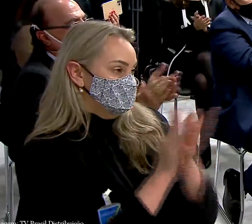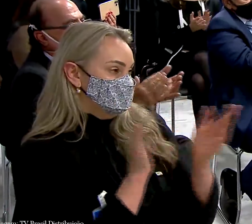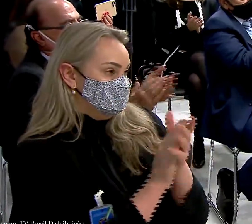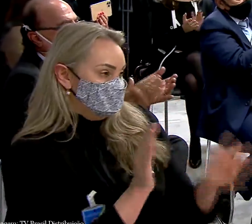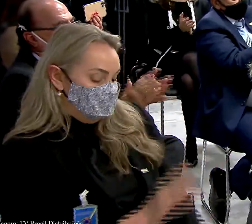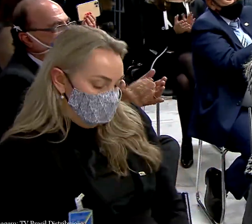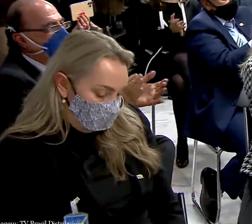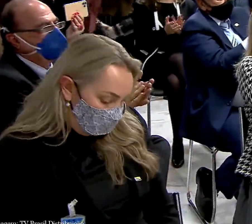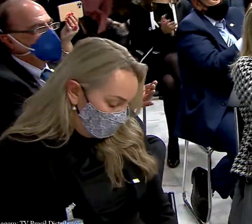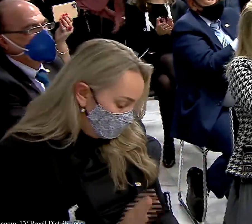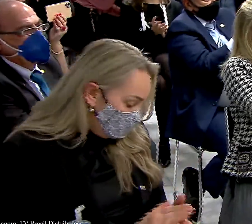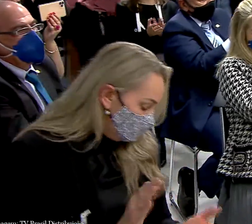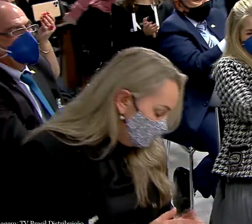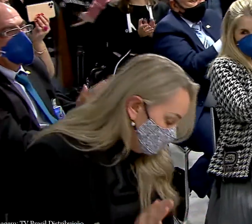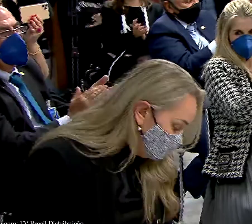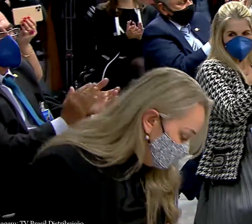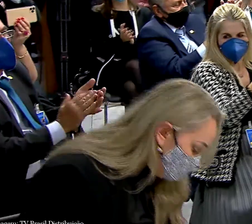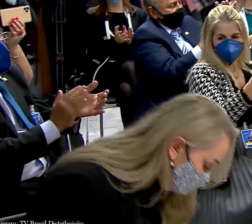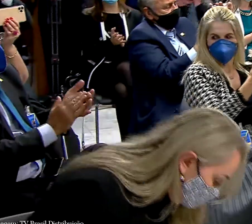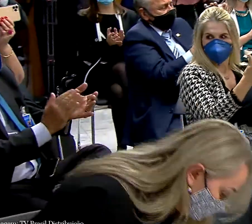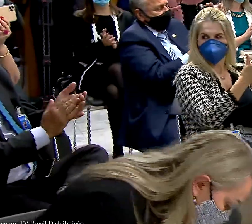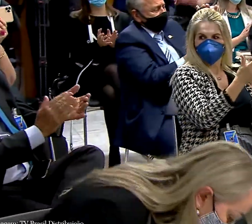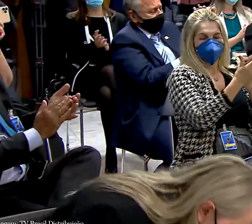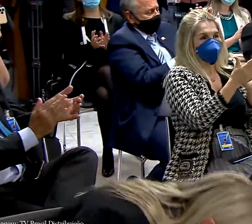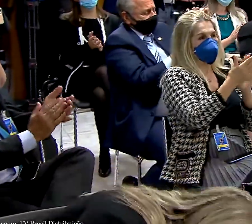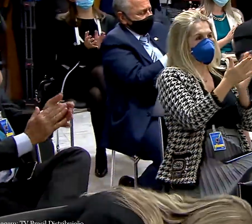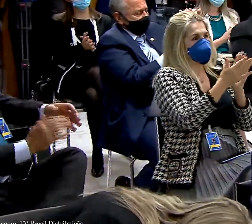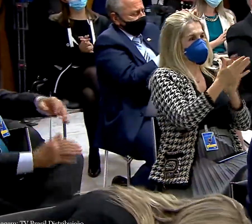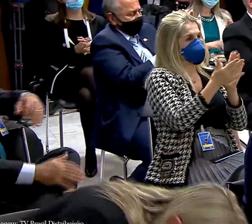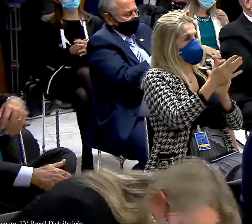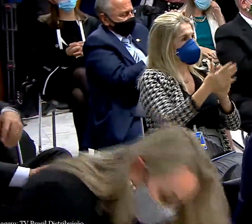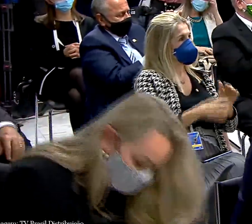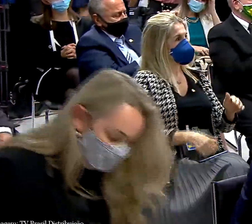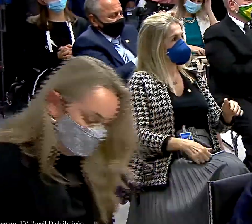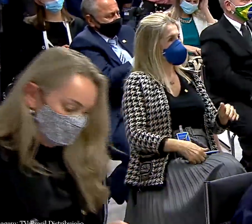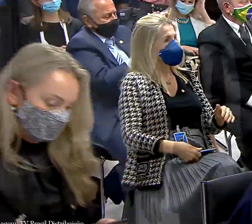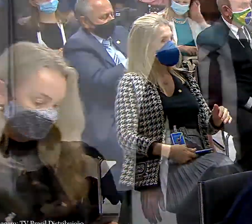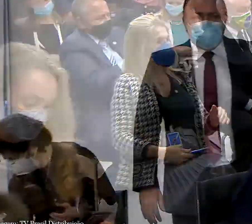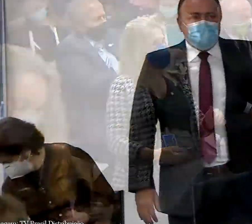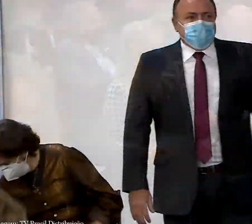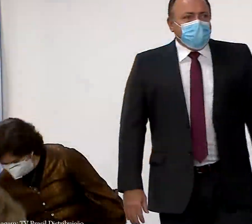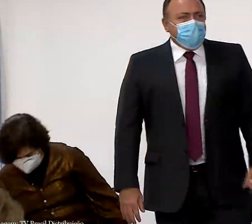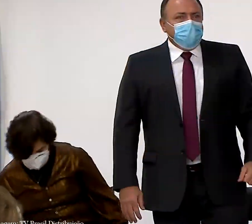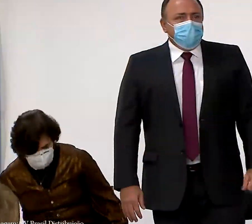Está encerrada essa cerimônia.